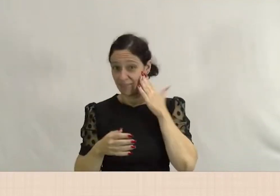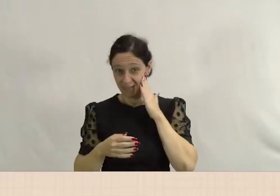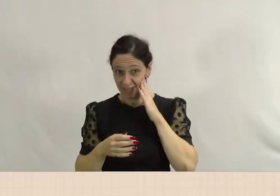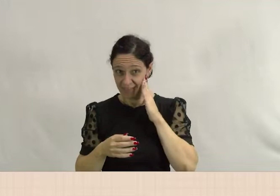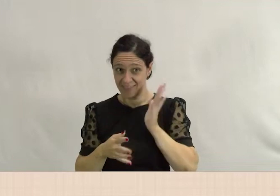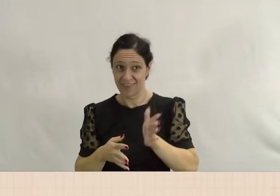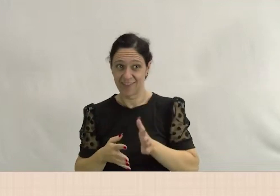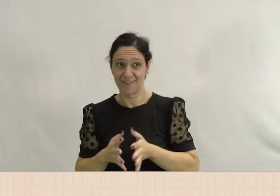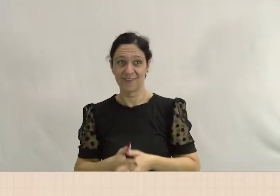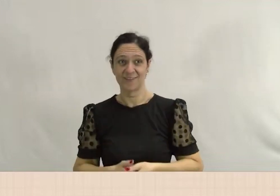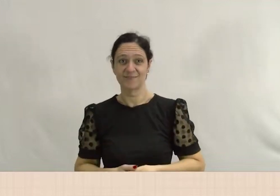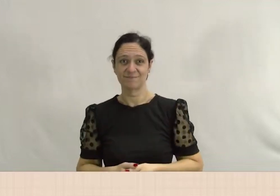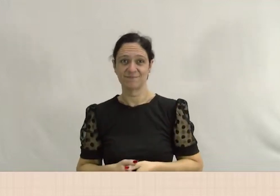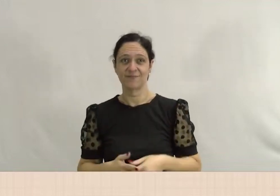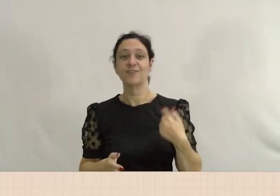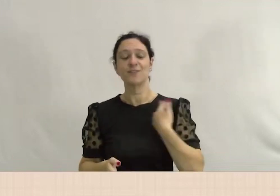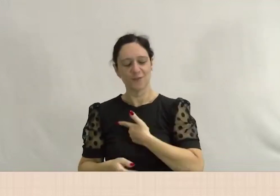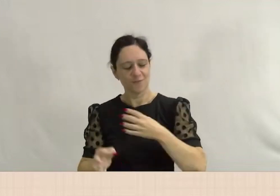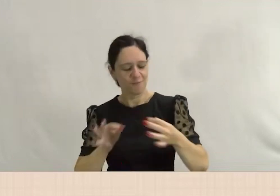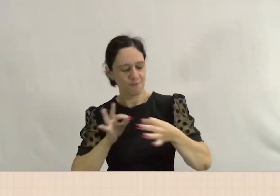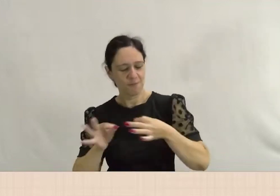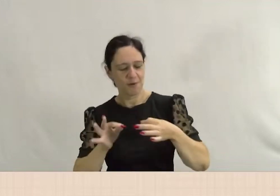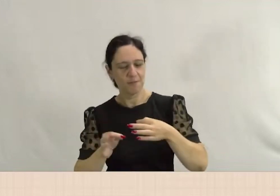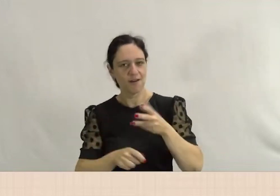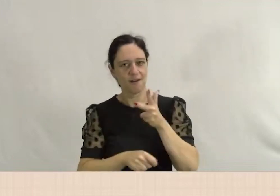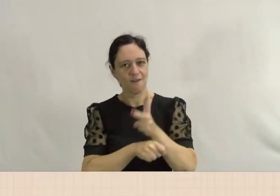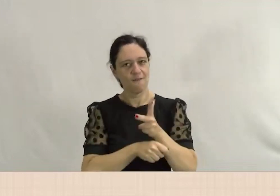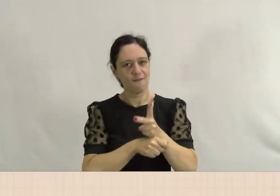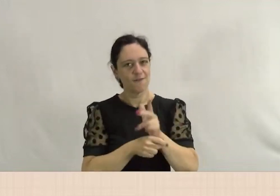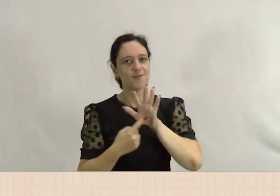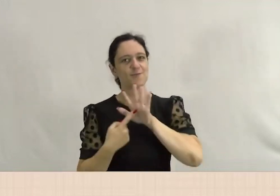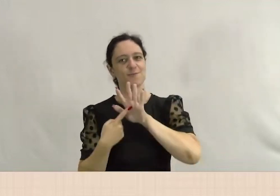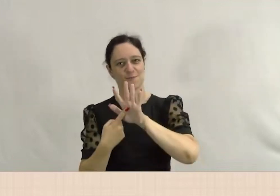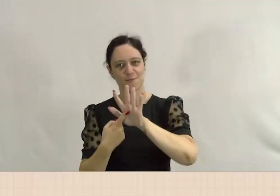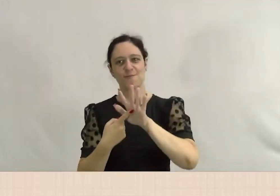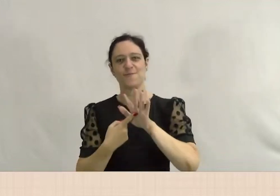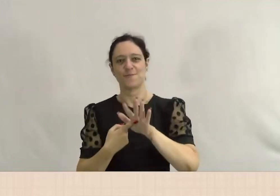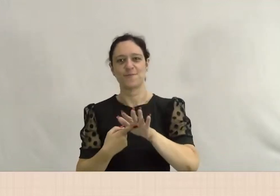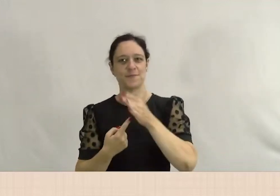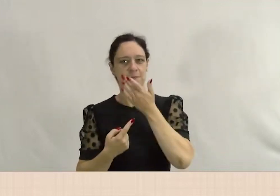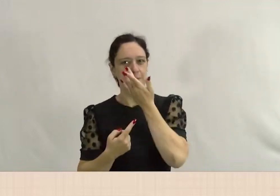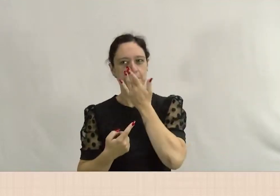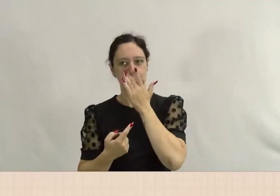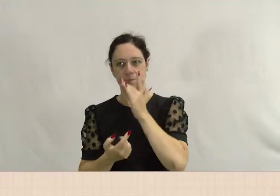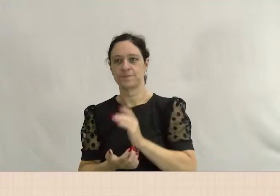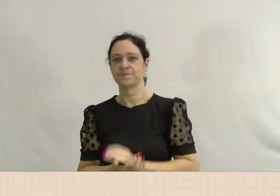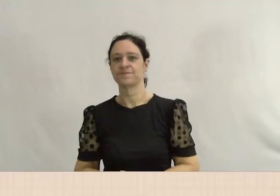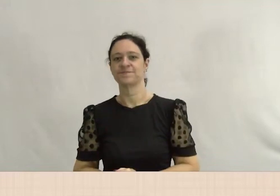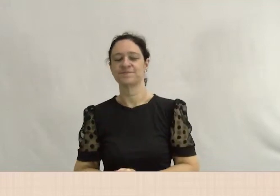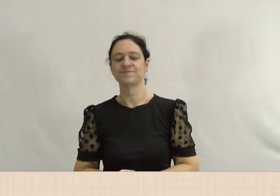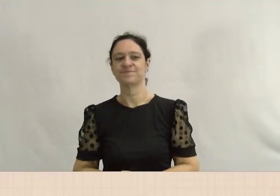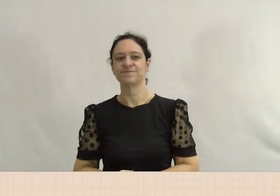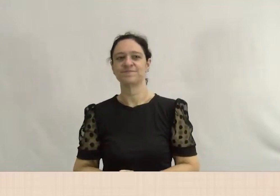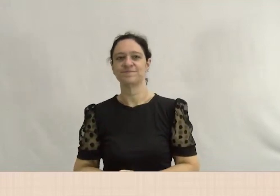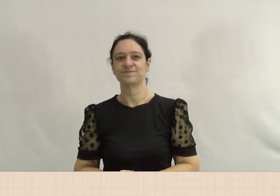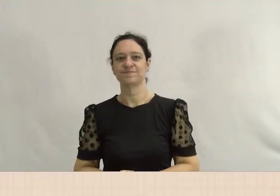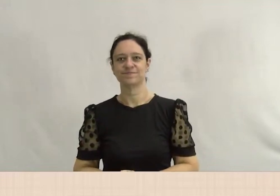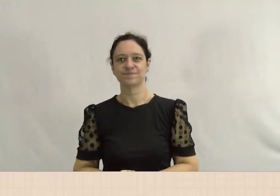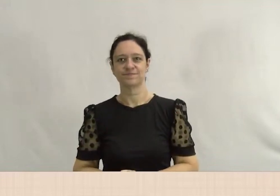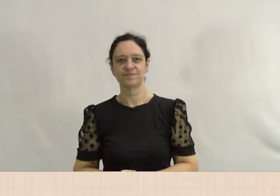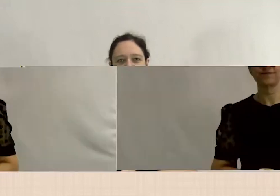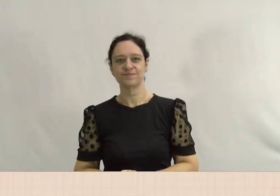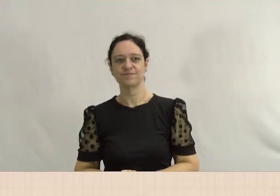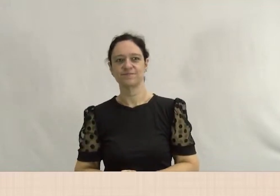né? Nós vamos preparar um vídeo para vocês, porque os irmãos não ficou pronto ainda. Irmãos, dessa